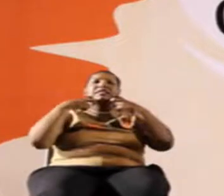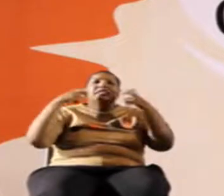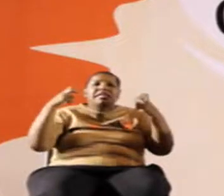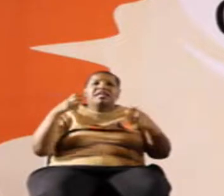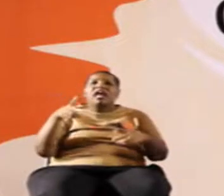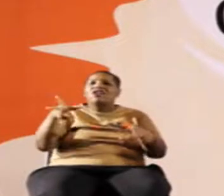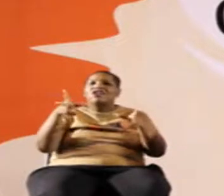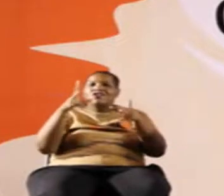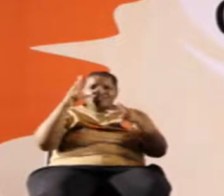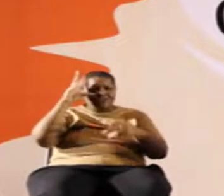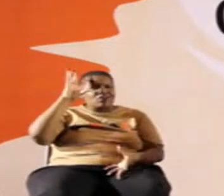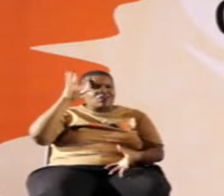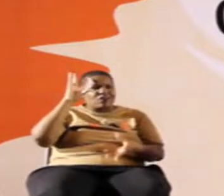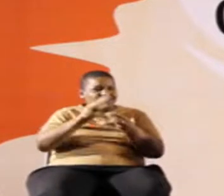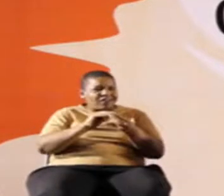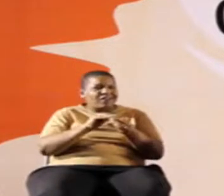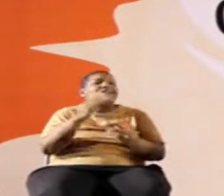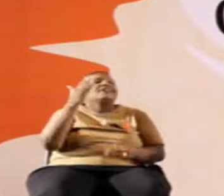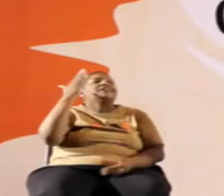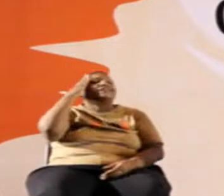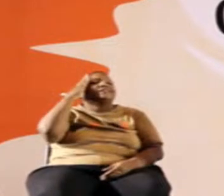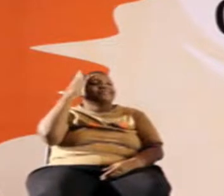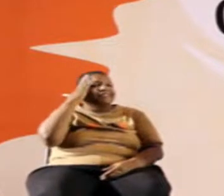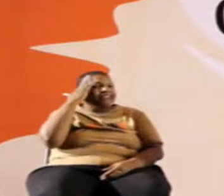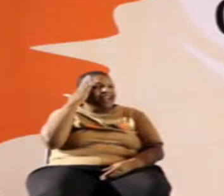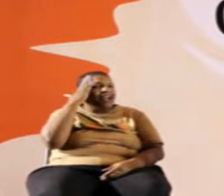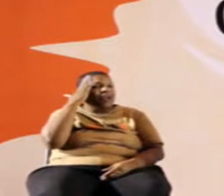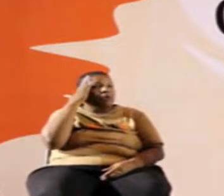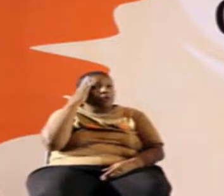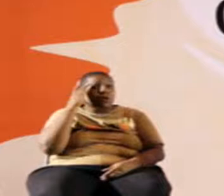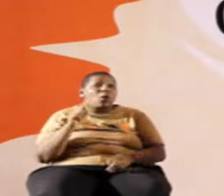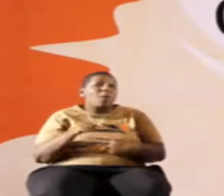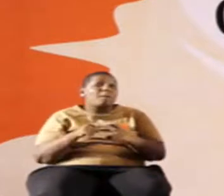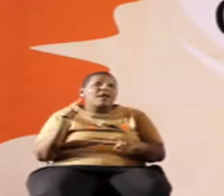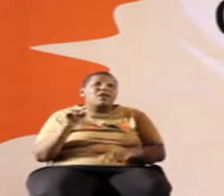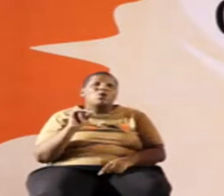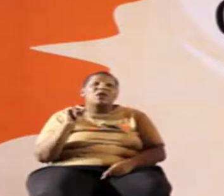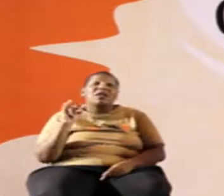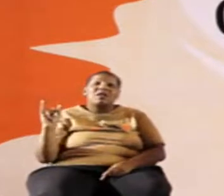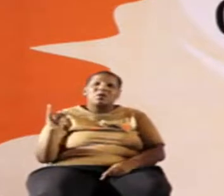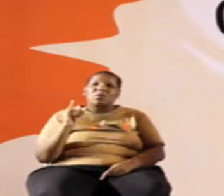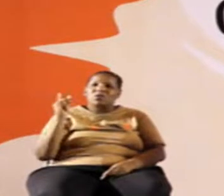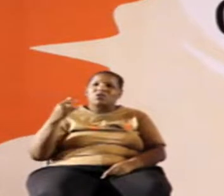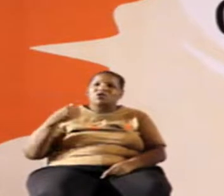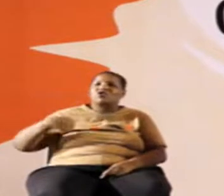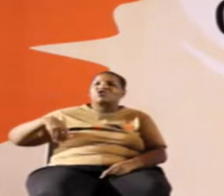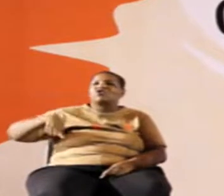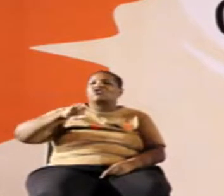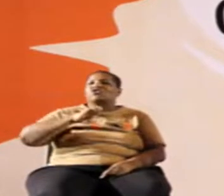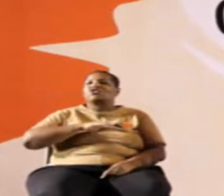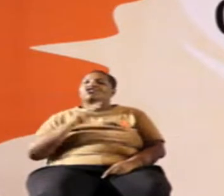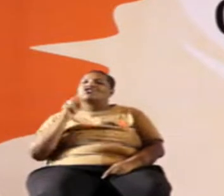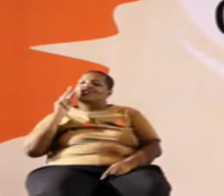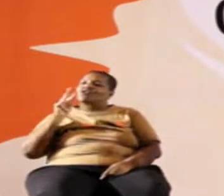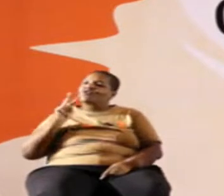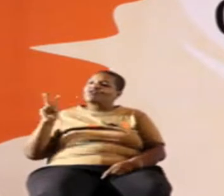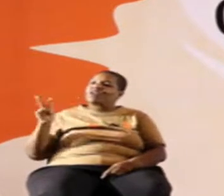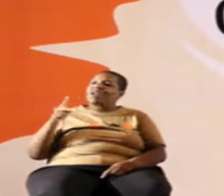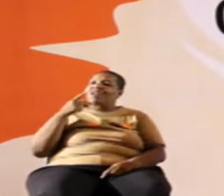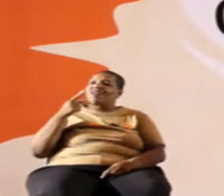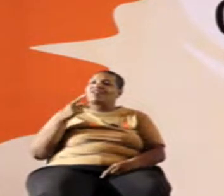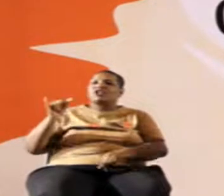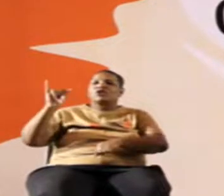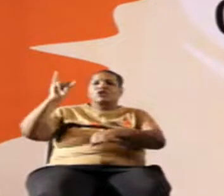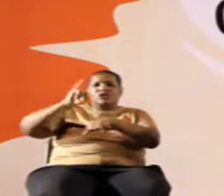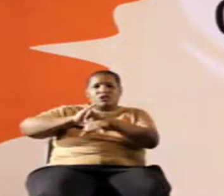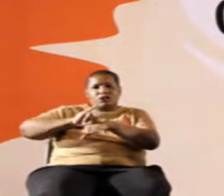entende, a gente sabe do que ela está falando, e mais do que isso, é importante para nós ver que ela está falando no